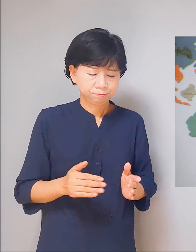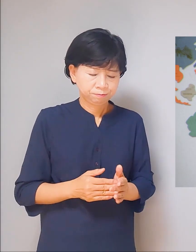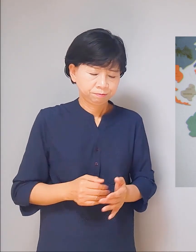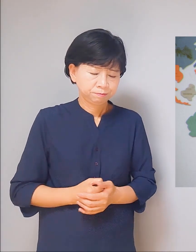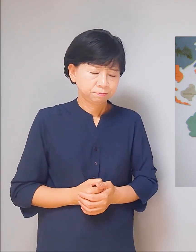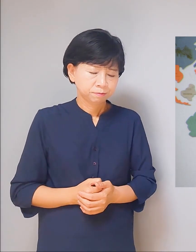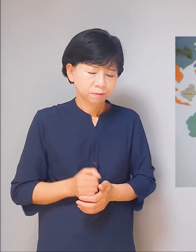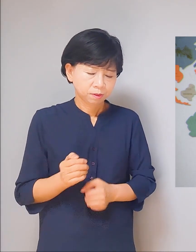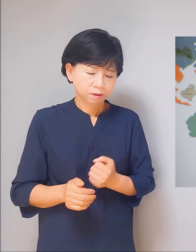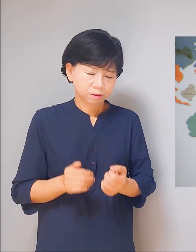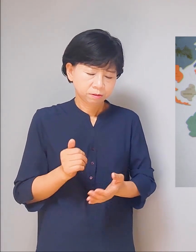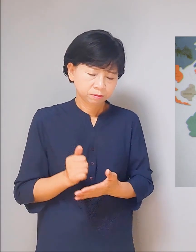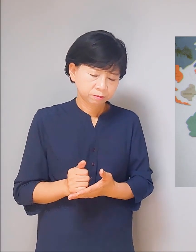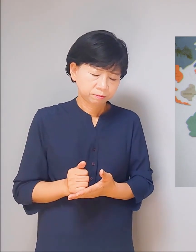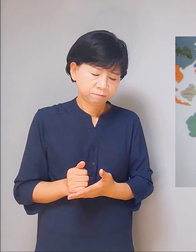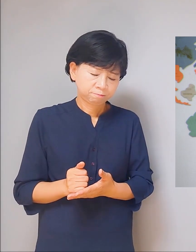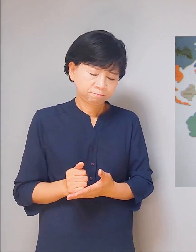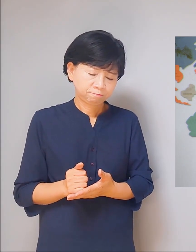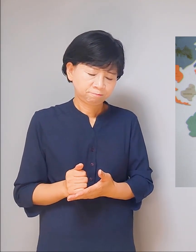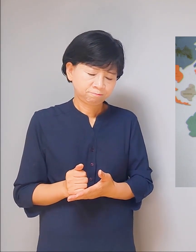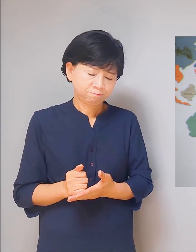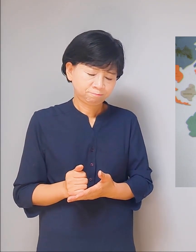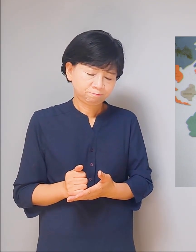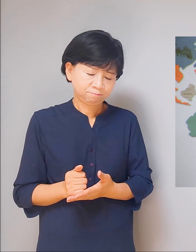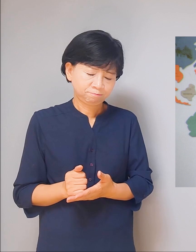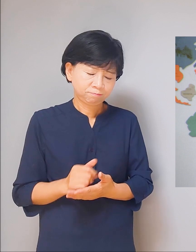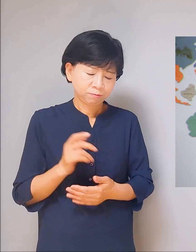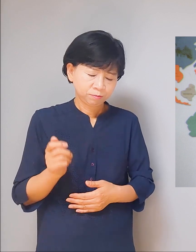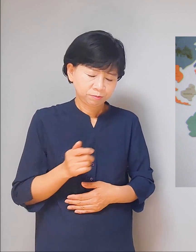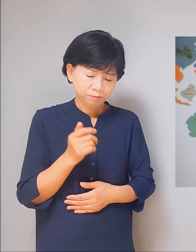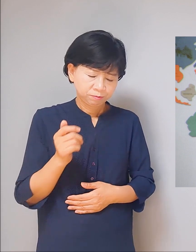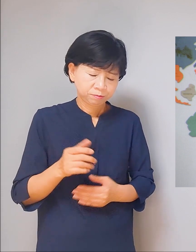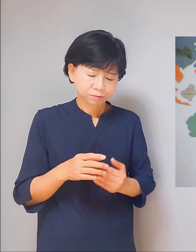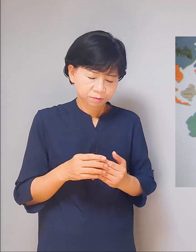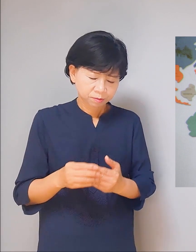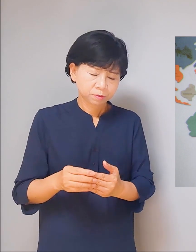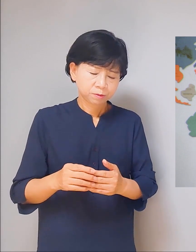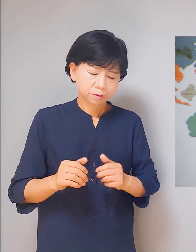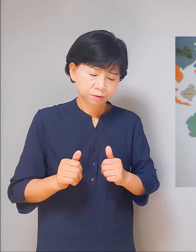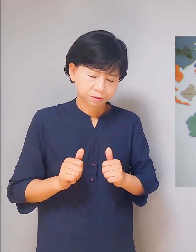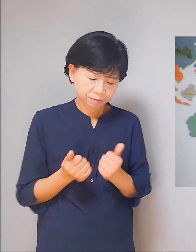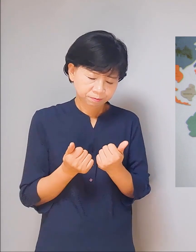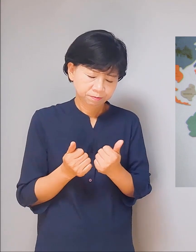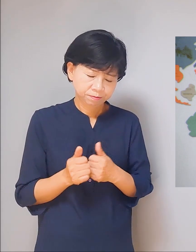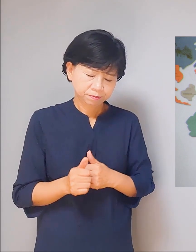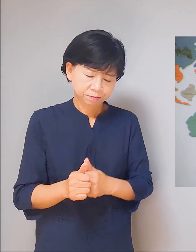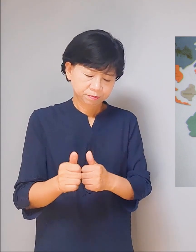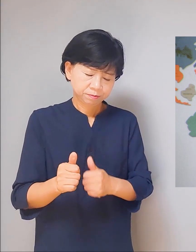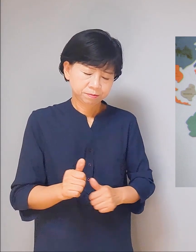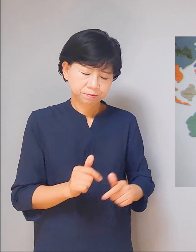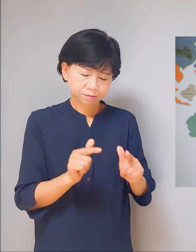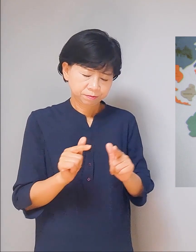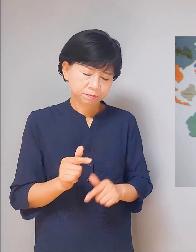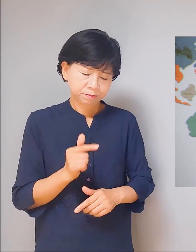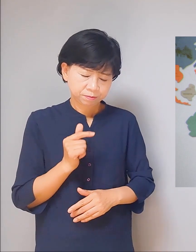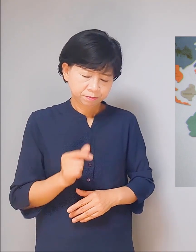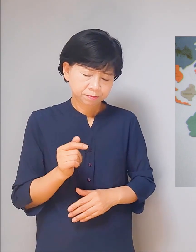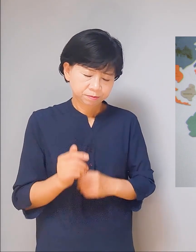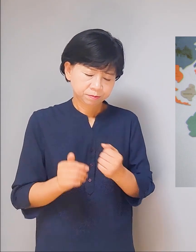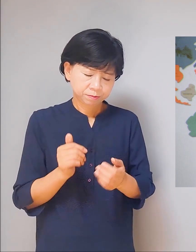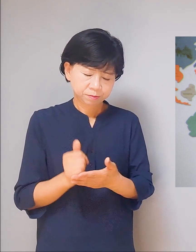살아갔습니다. 하나님의 처분에 맡기겠습니다. 성령의 인도하심을 따라서 살아가겠습니다.